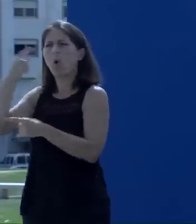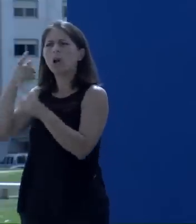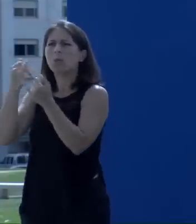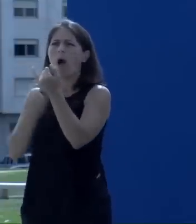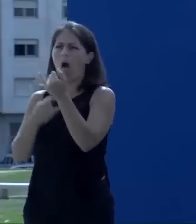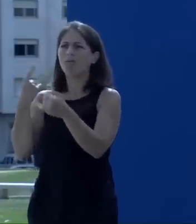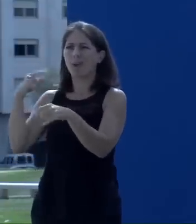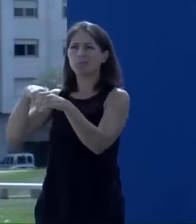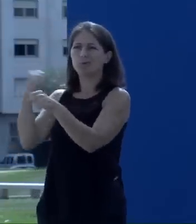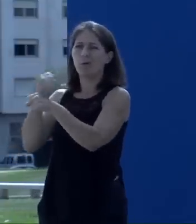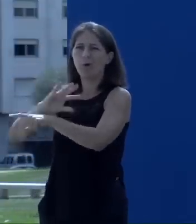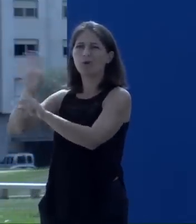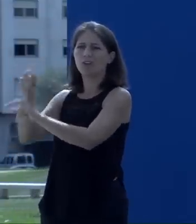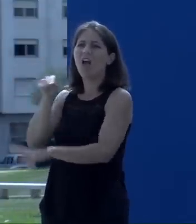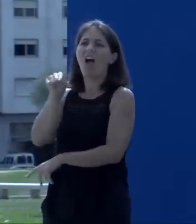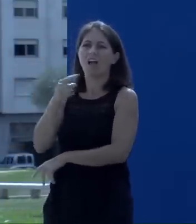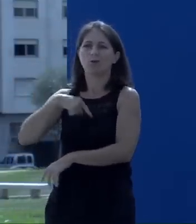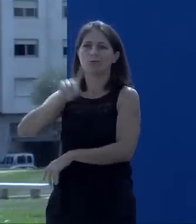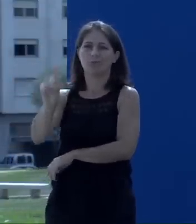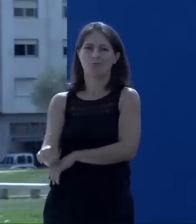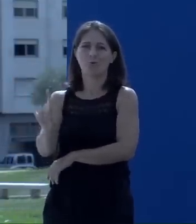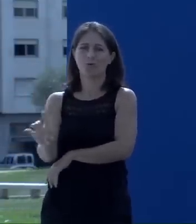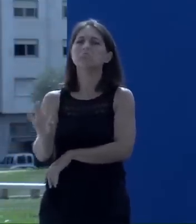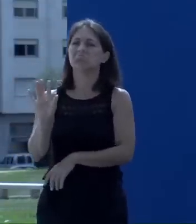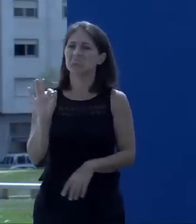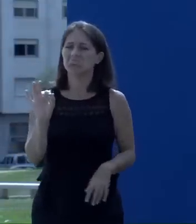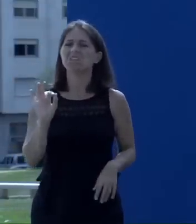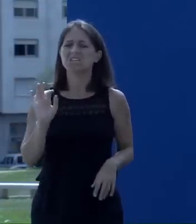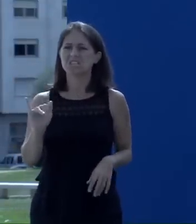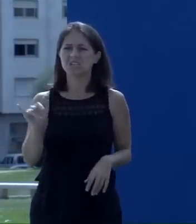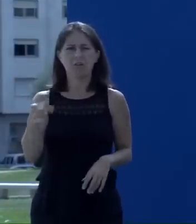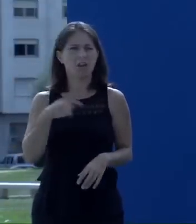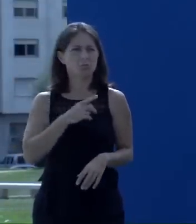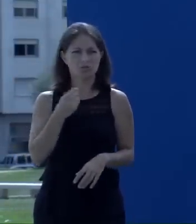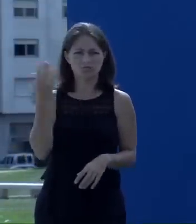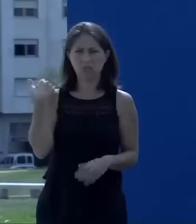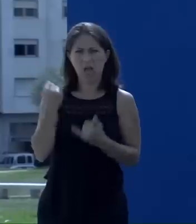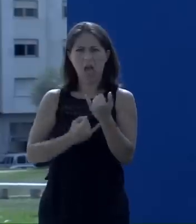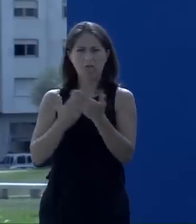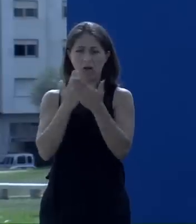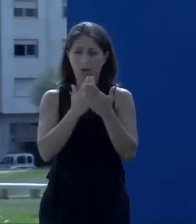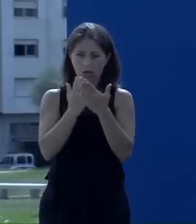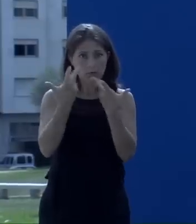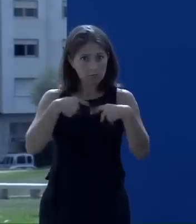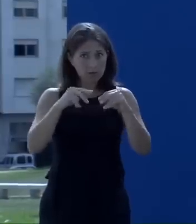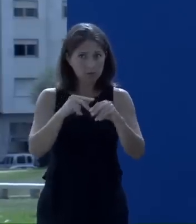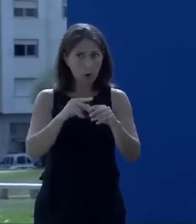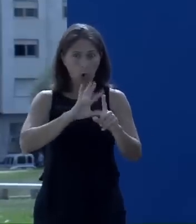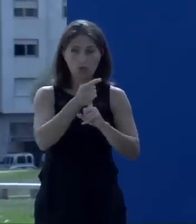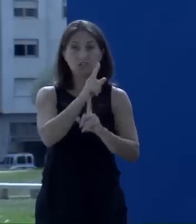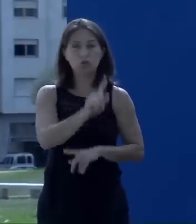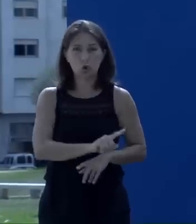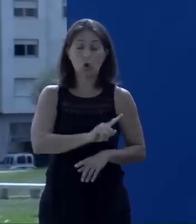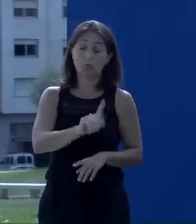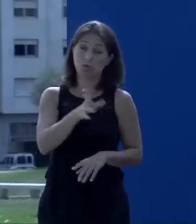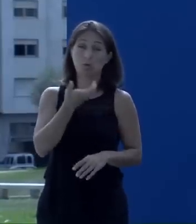aí sí que somos número 1. Eso sí, se conseguía rematar de estudar, porque nas condicións na que o PP somete